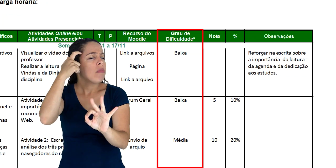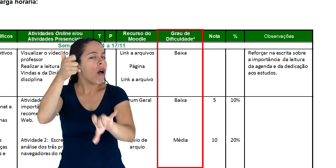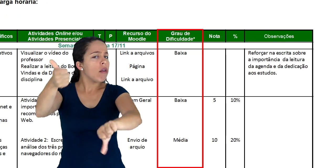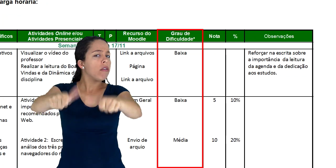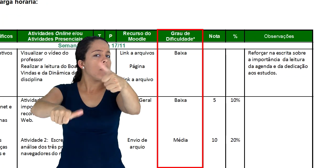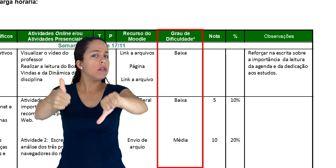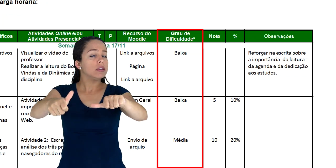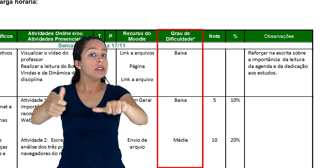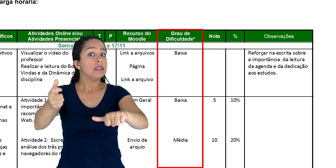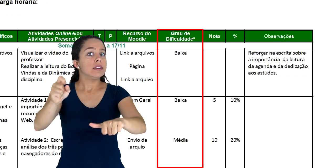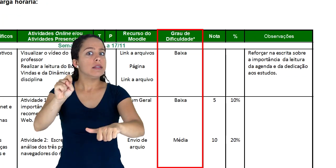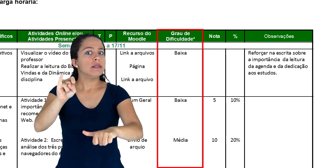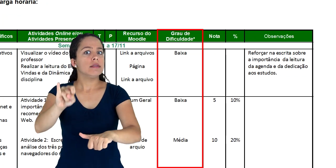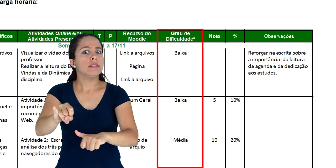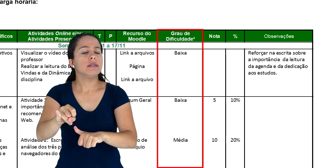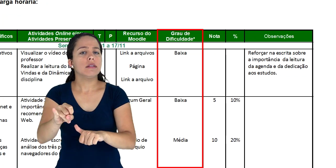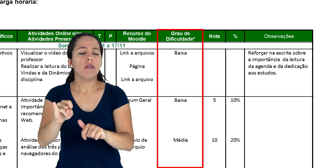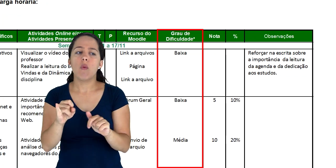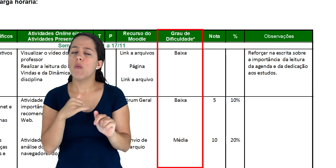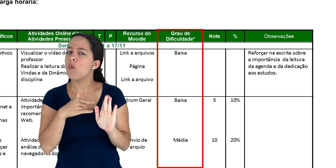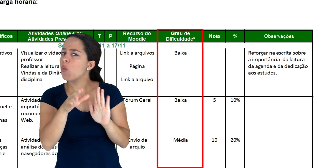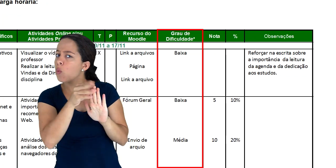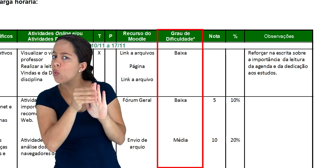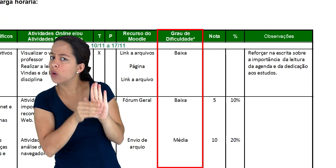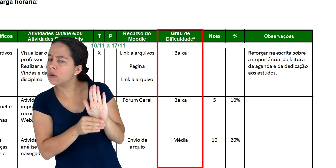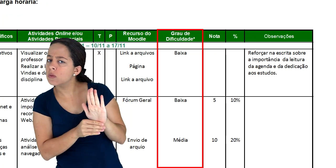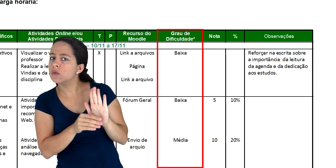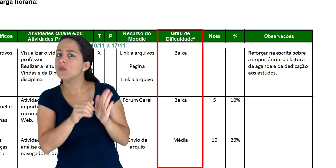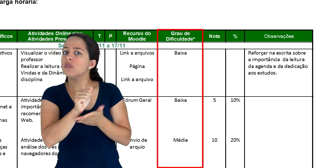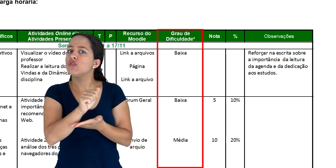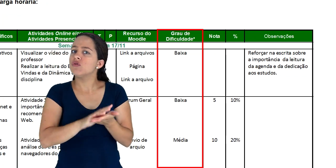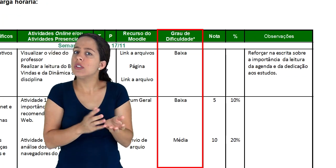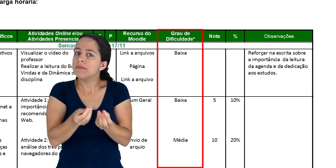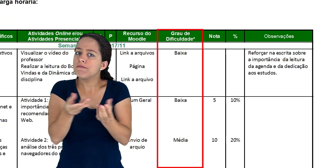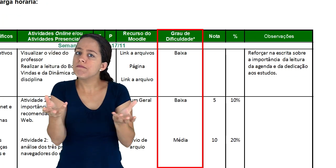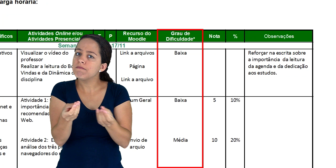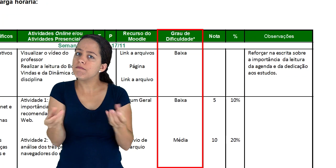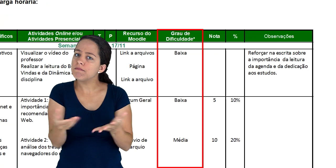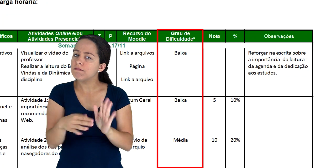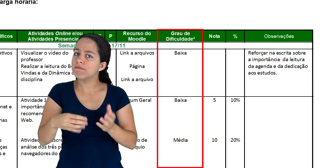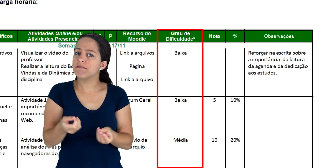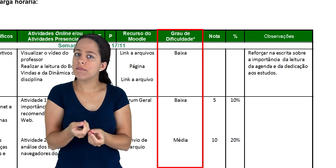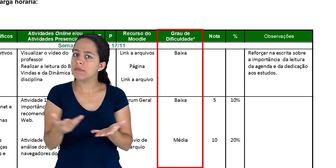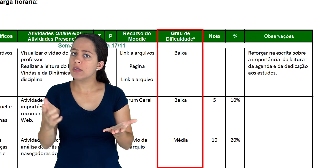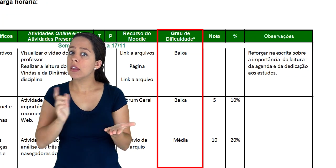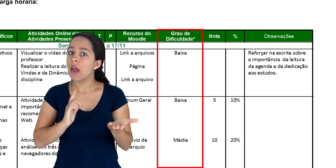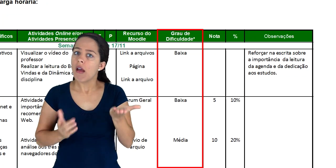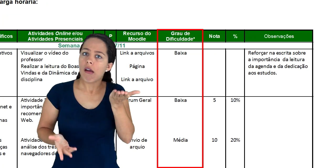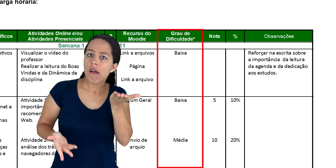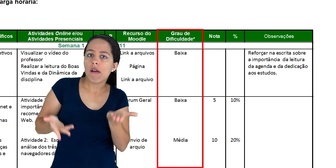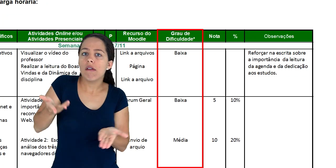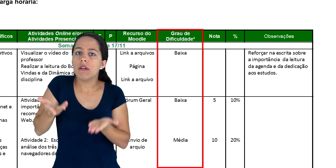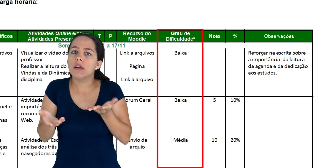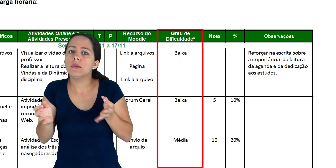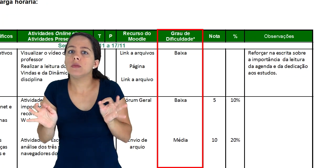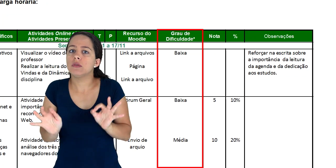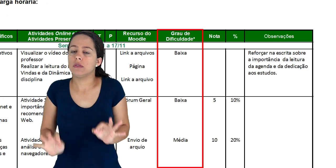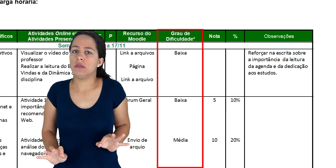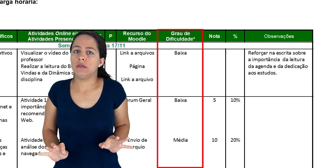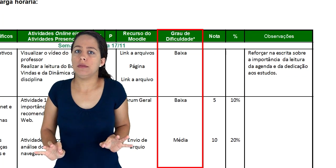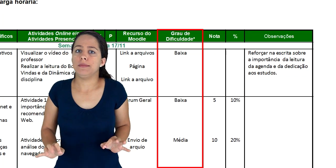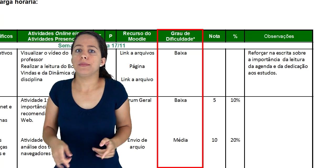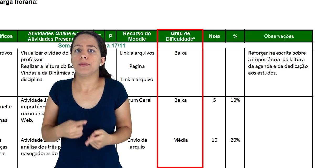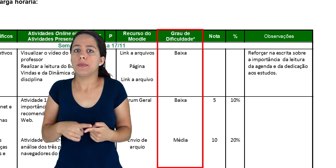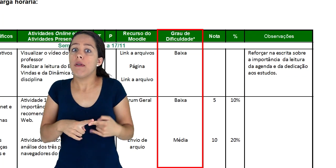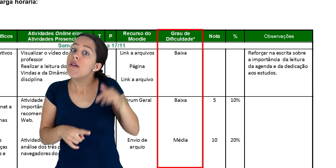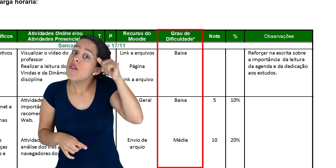e verificar se a distribuição do conteúdo e das atividades está equilibrada para o